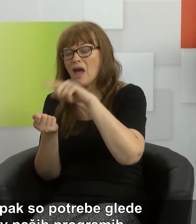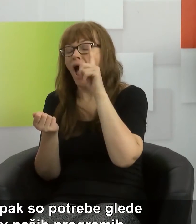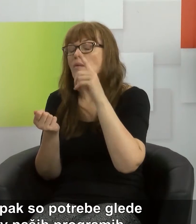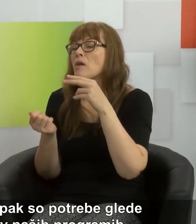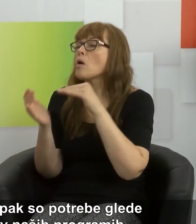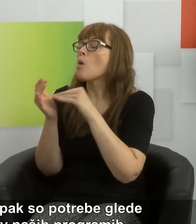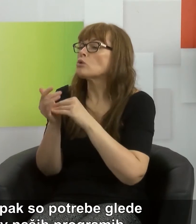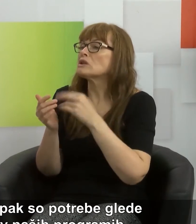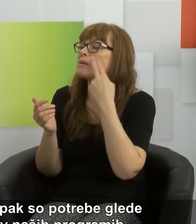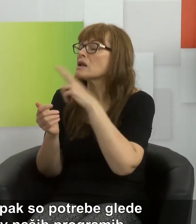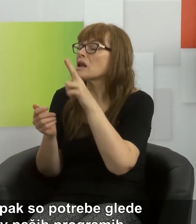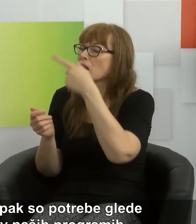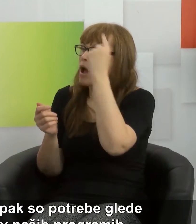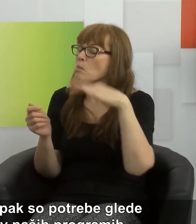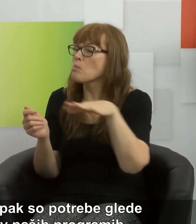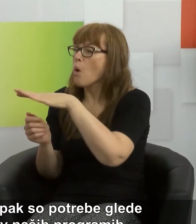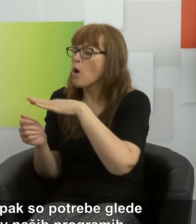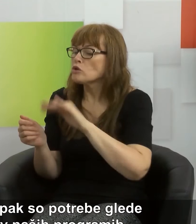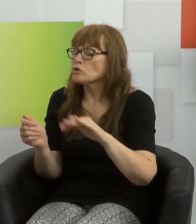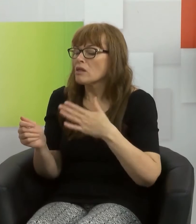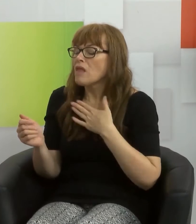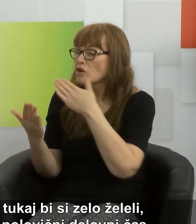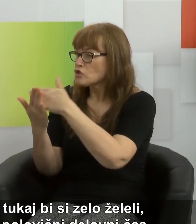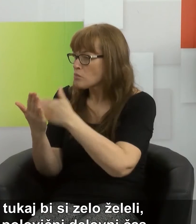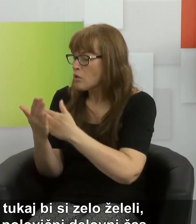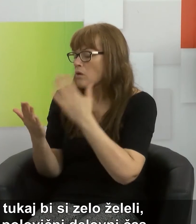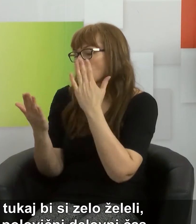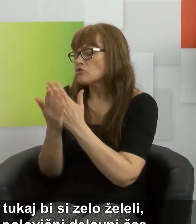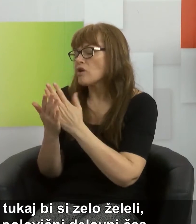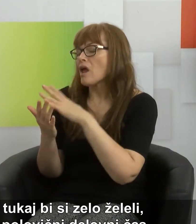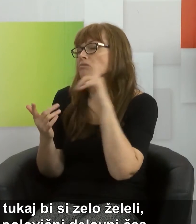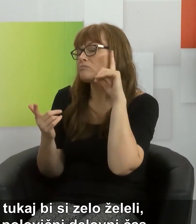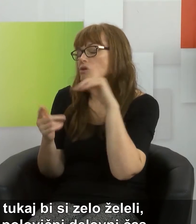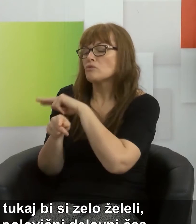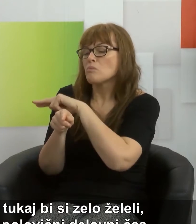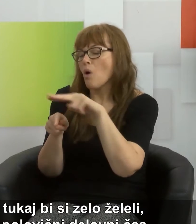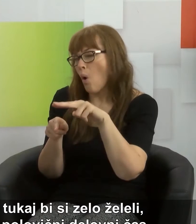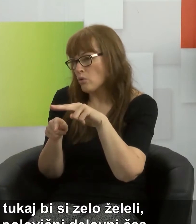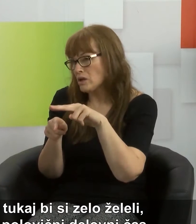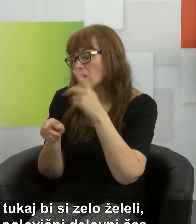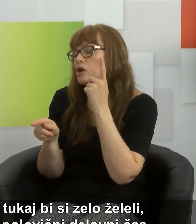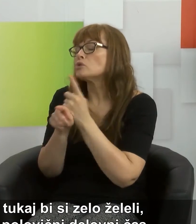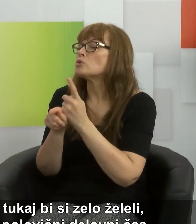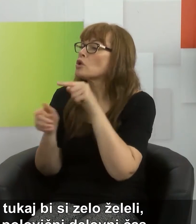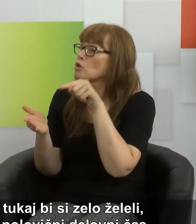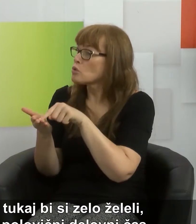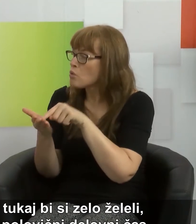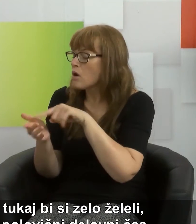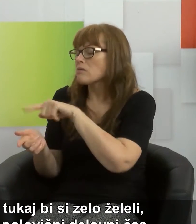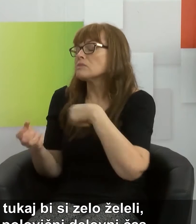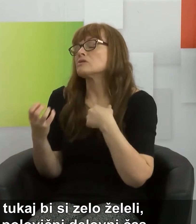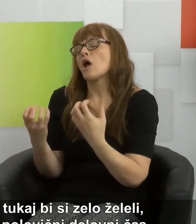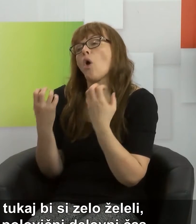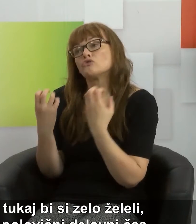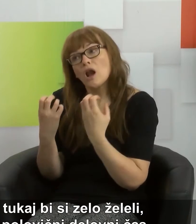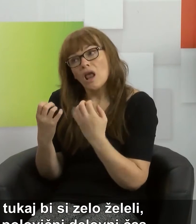na populacijo otrok v naših programih že v bistvu polni in tudi tukaj bi si zelo želeli,